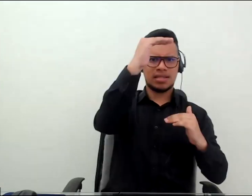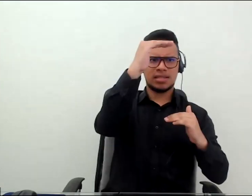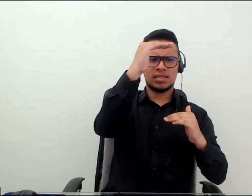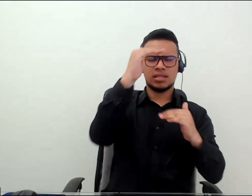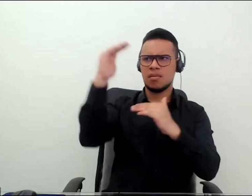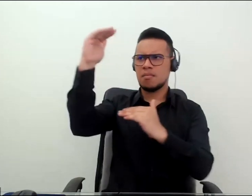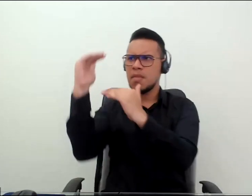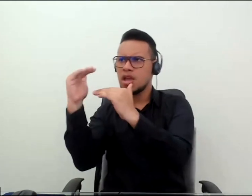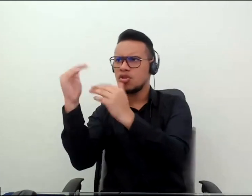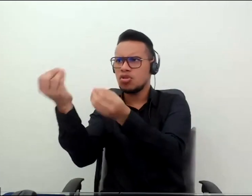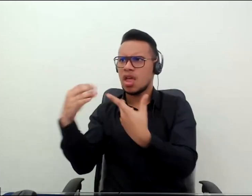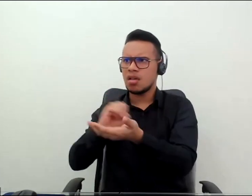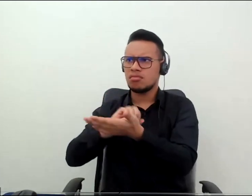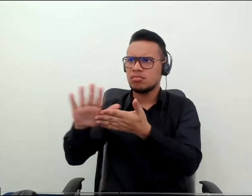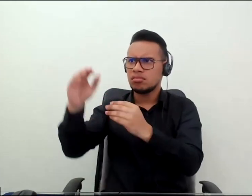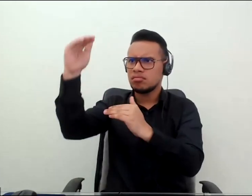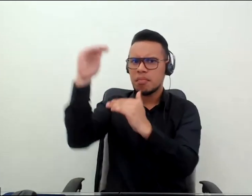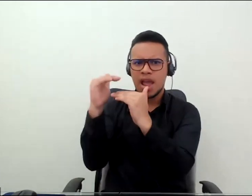bueno vicerrector